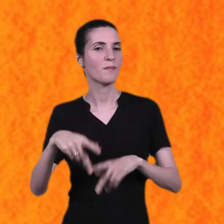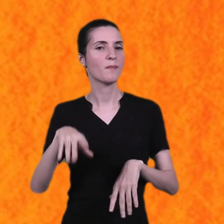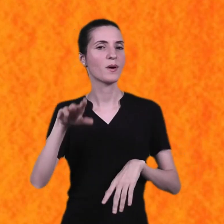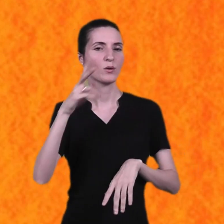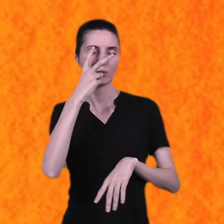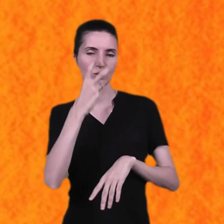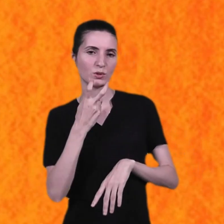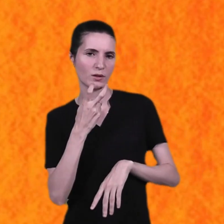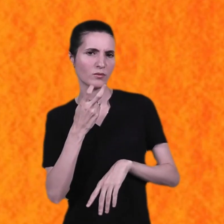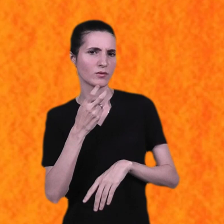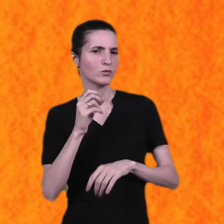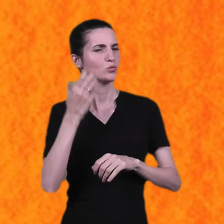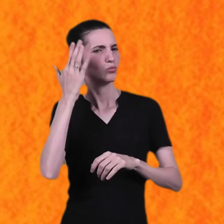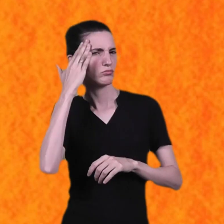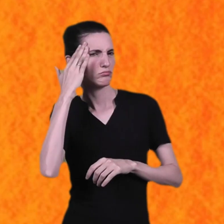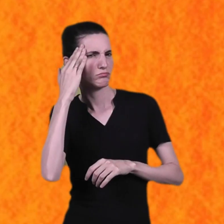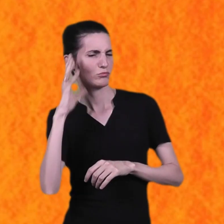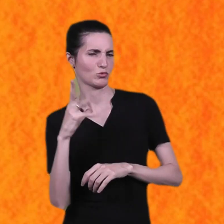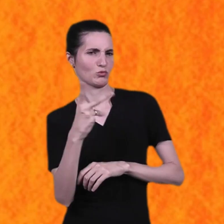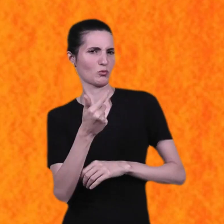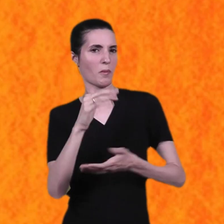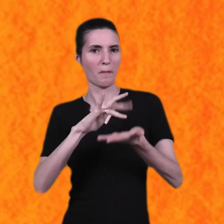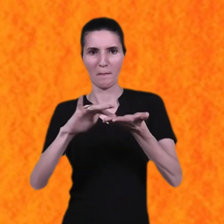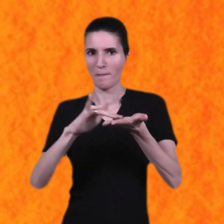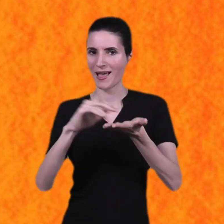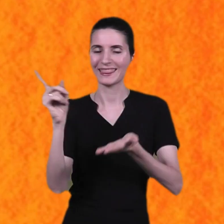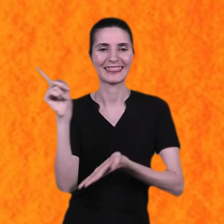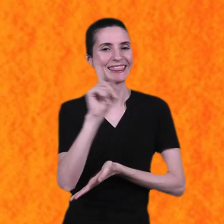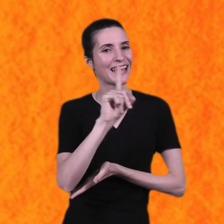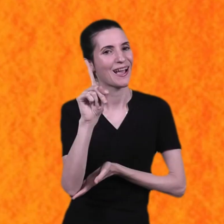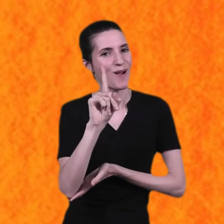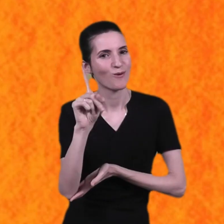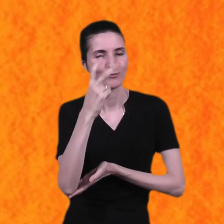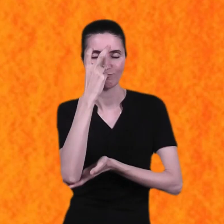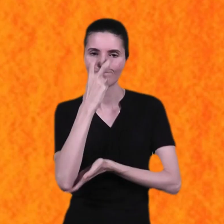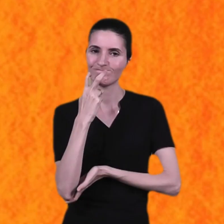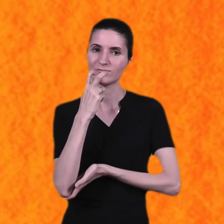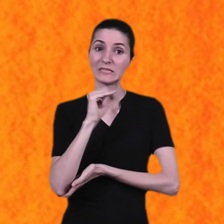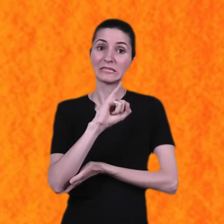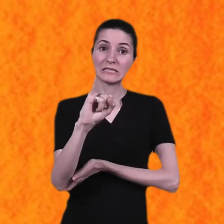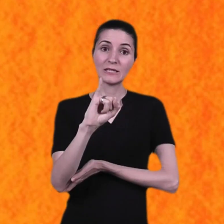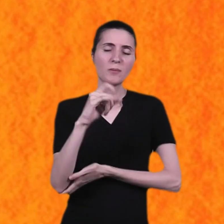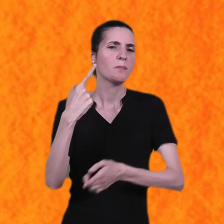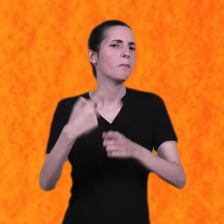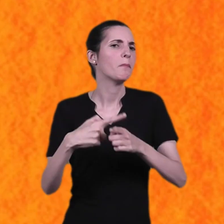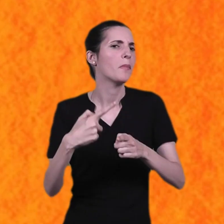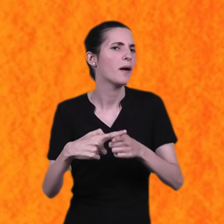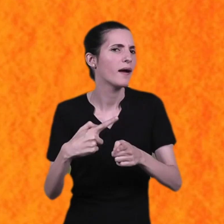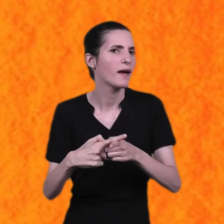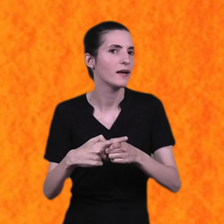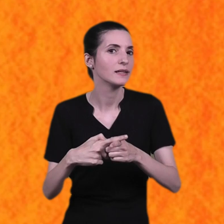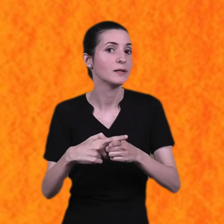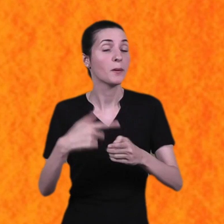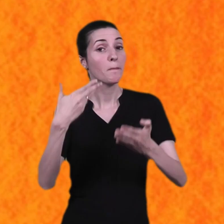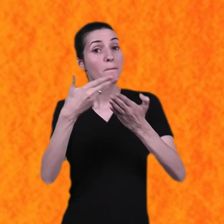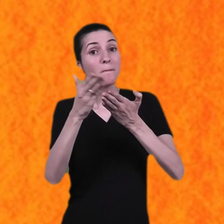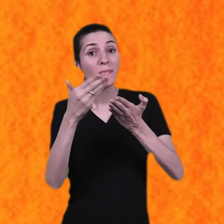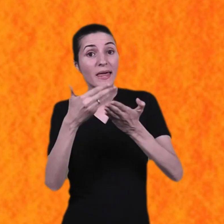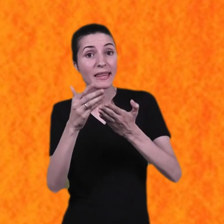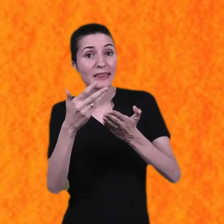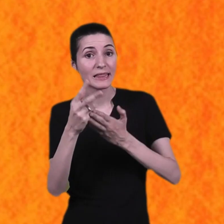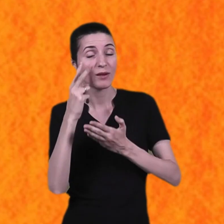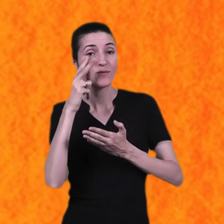Todos sabem Braille? Todas as pessoas com deficiência visual? Não, é claro que não. Por quê? Muitas pessoas